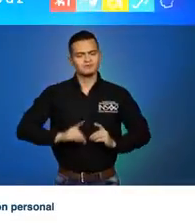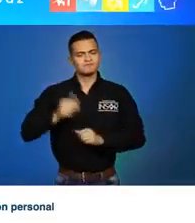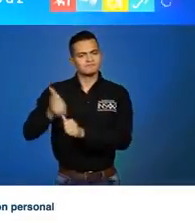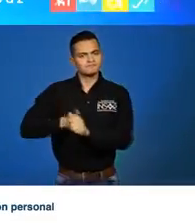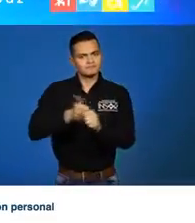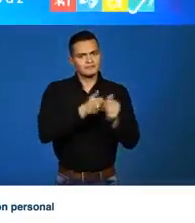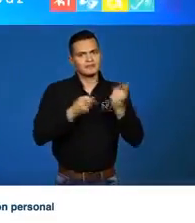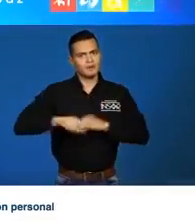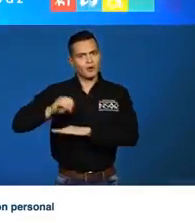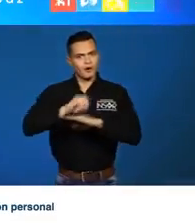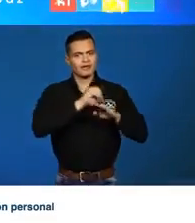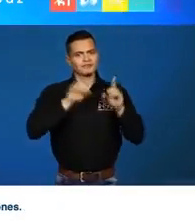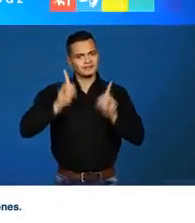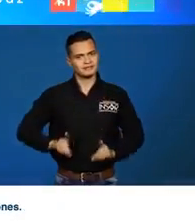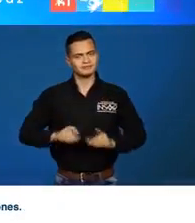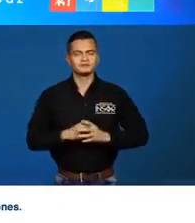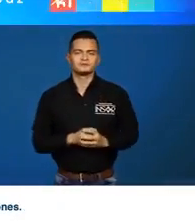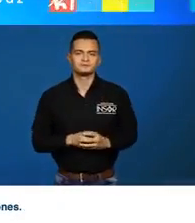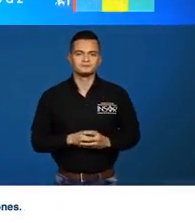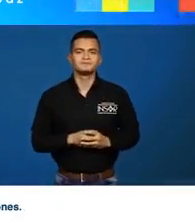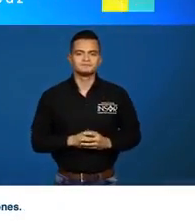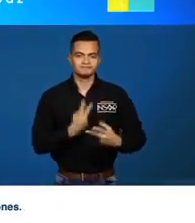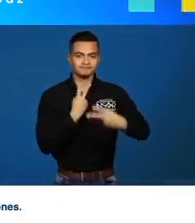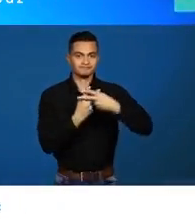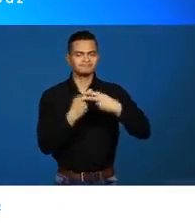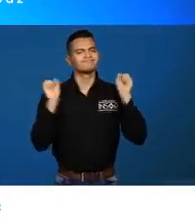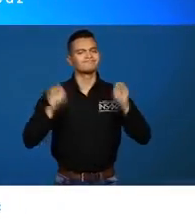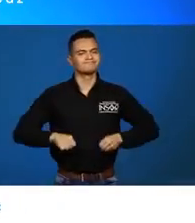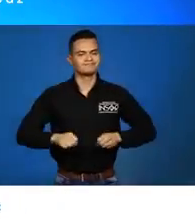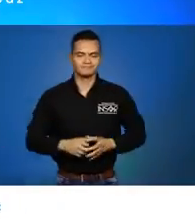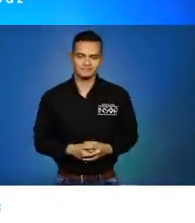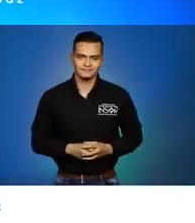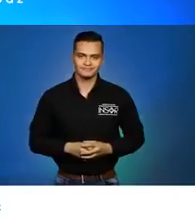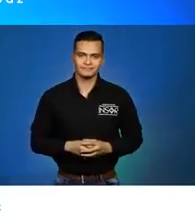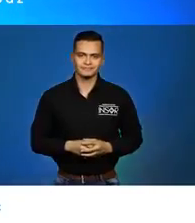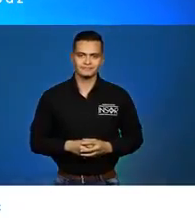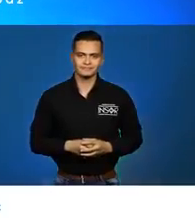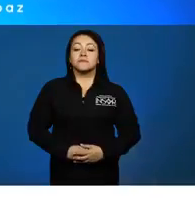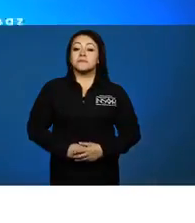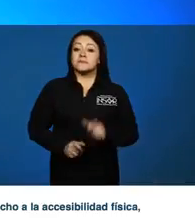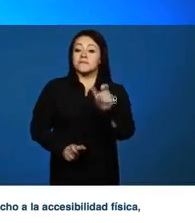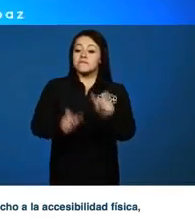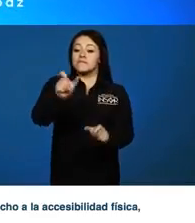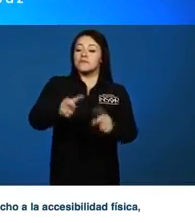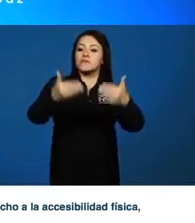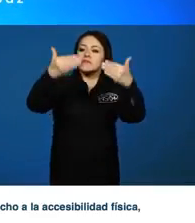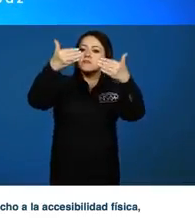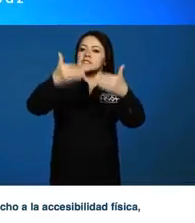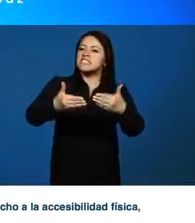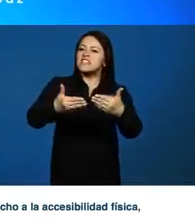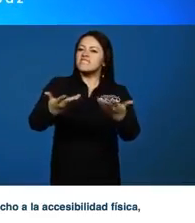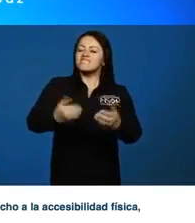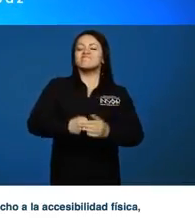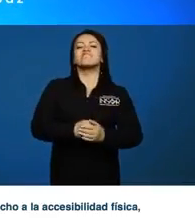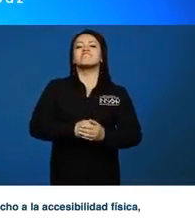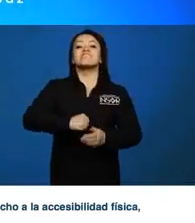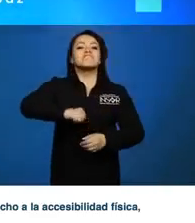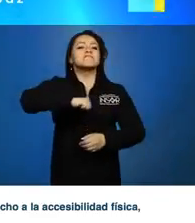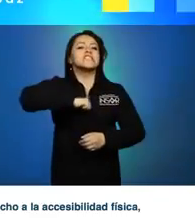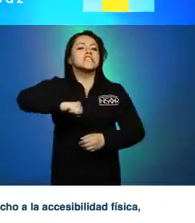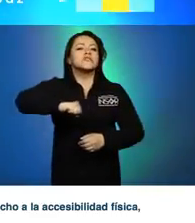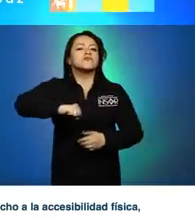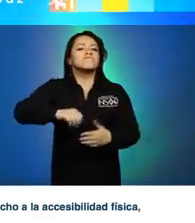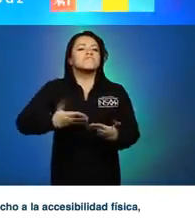decisión personal y de las organizaciones. Numeral siempre capaz. Las personas con